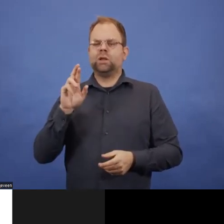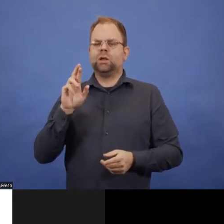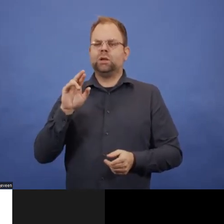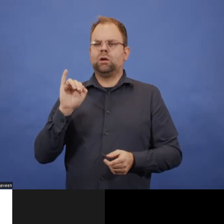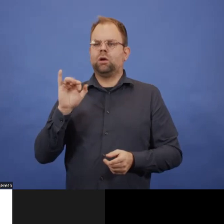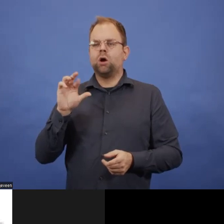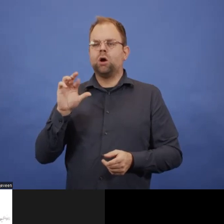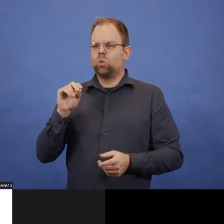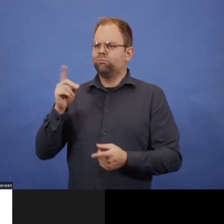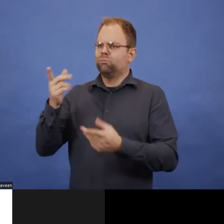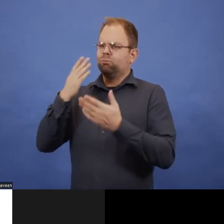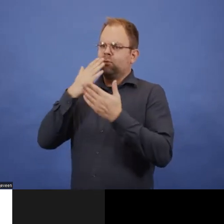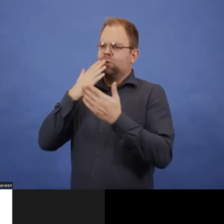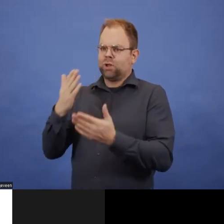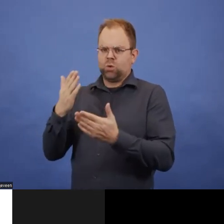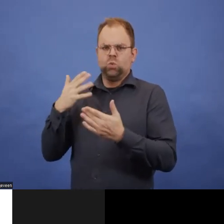poderosa.